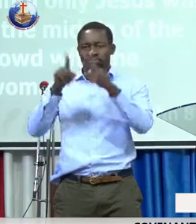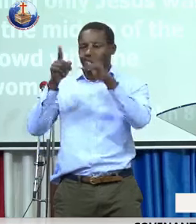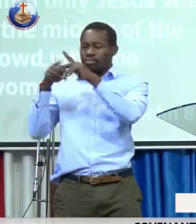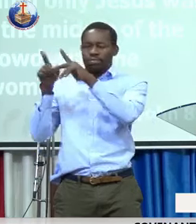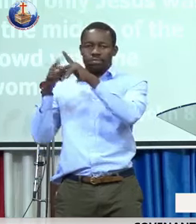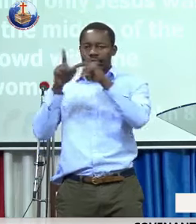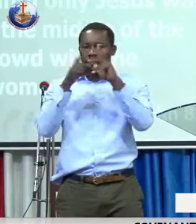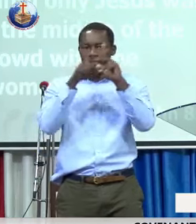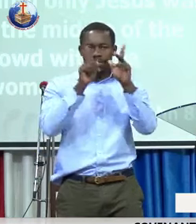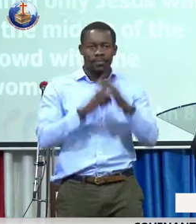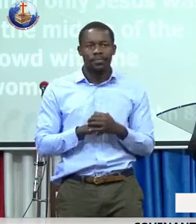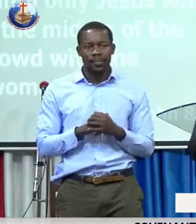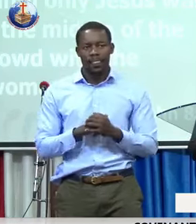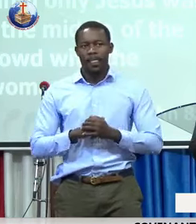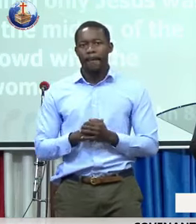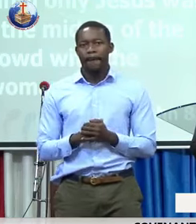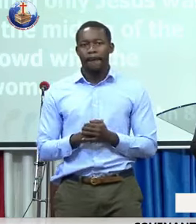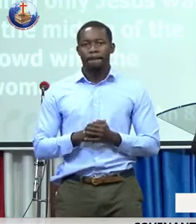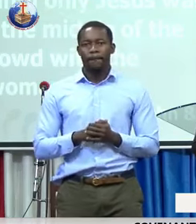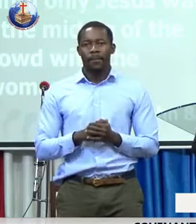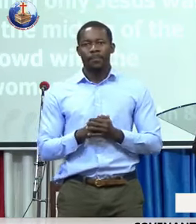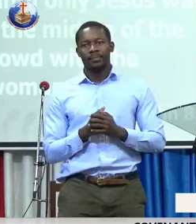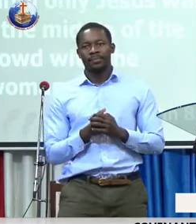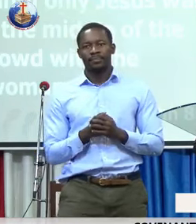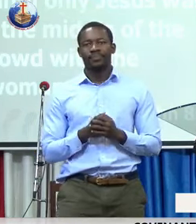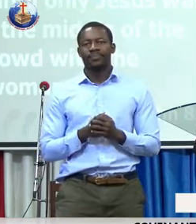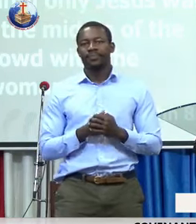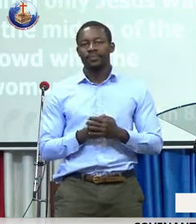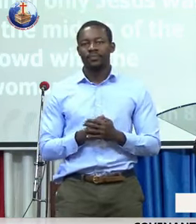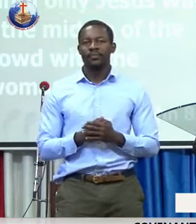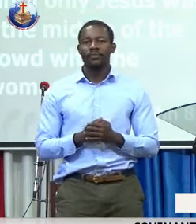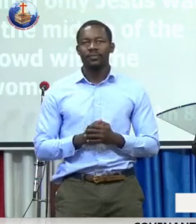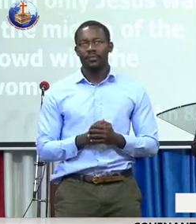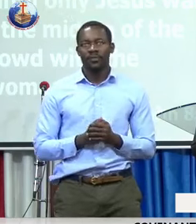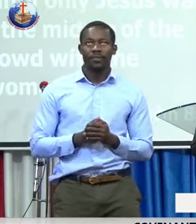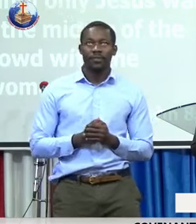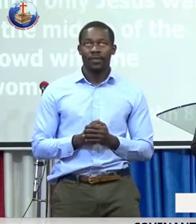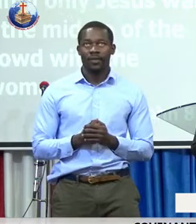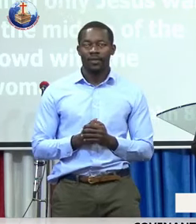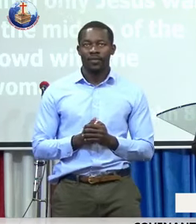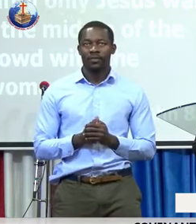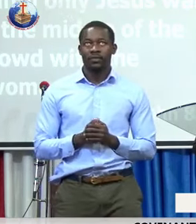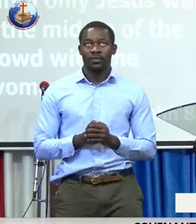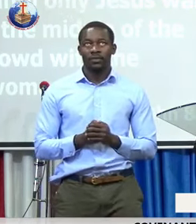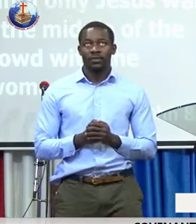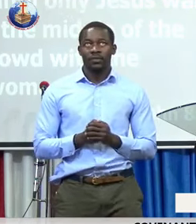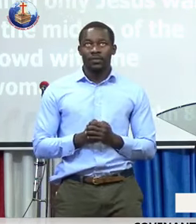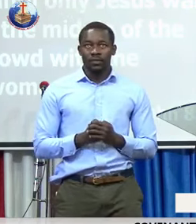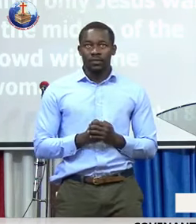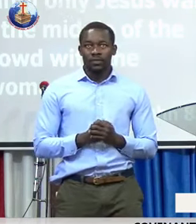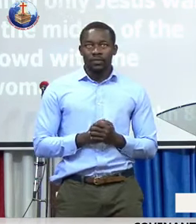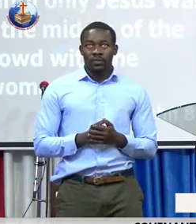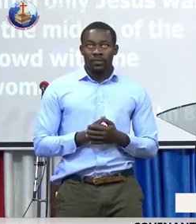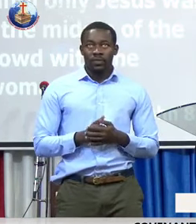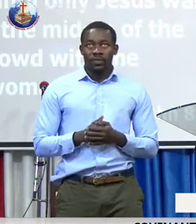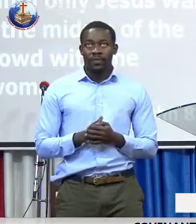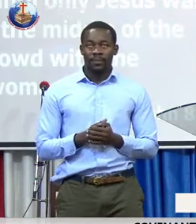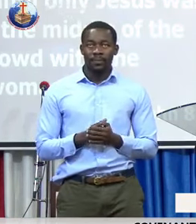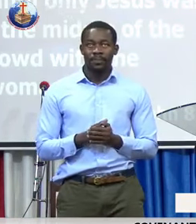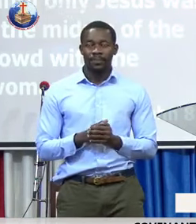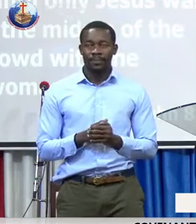amefumaniwa alipokuwa kizini. Basi katika Torati Musa alituamuru kuwapiga kwa mawe wanawake namna hii,